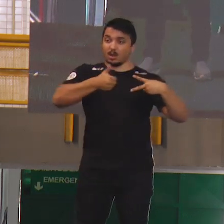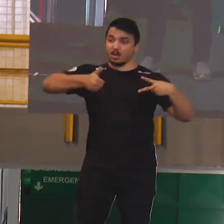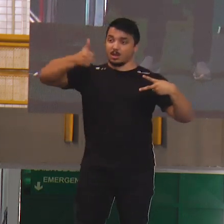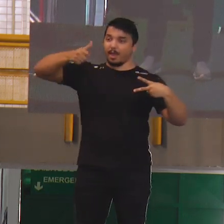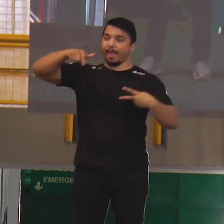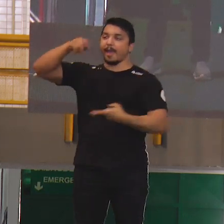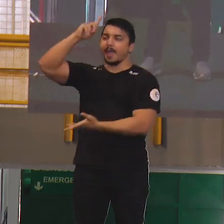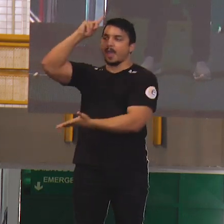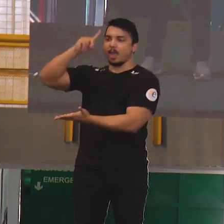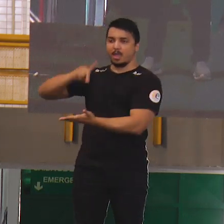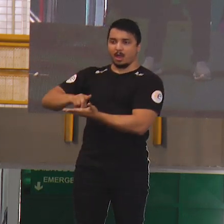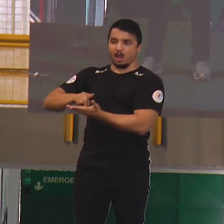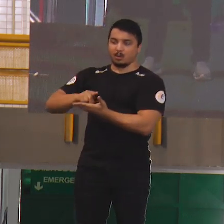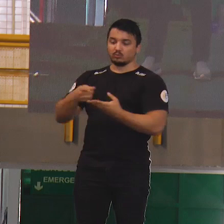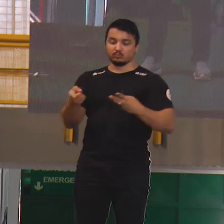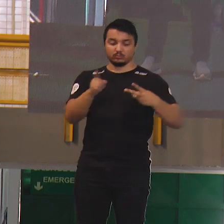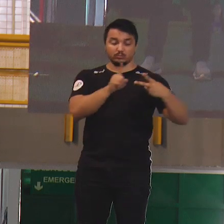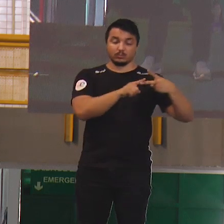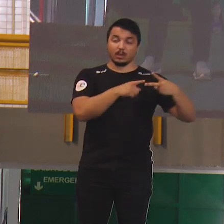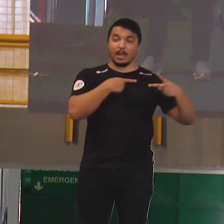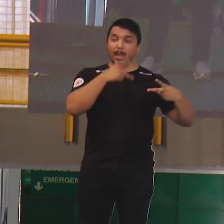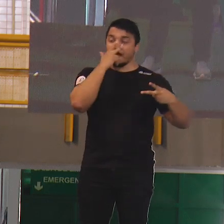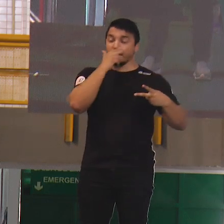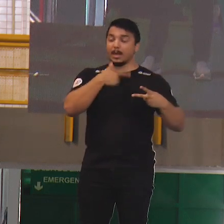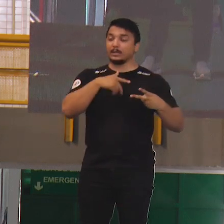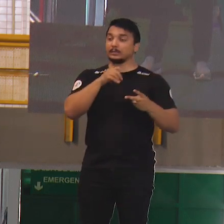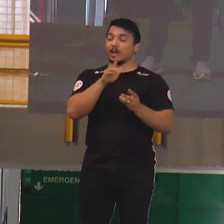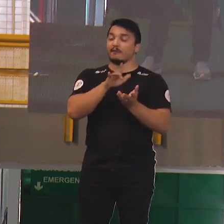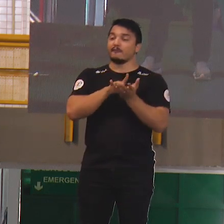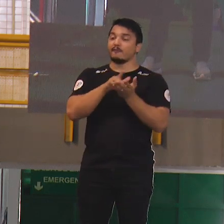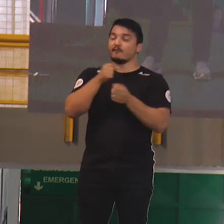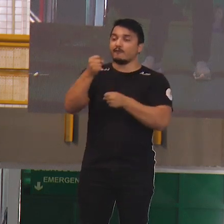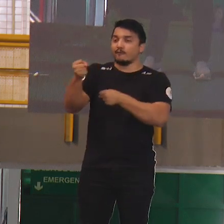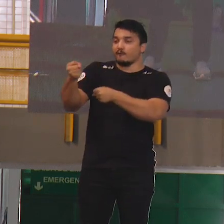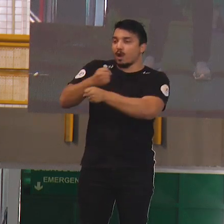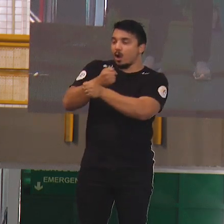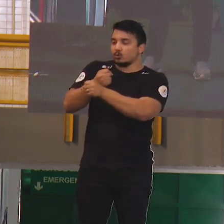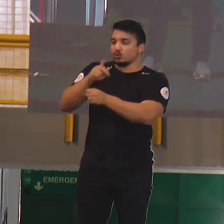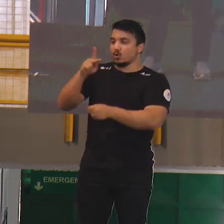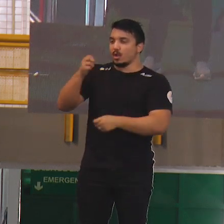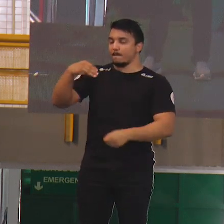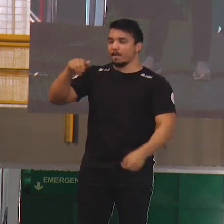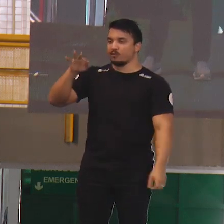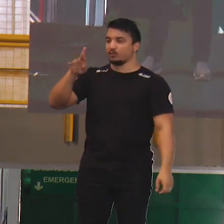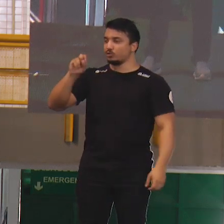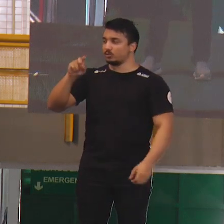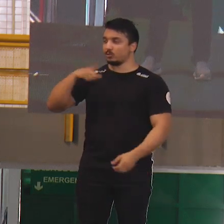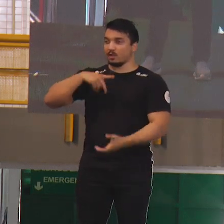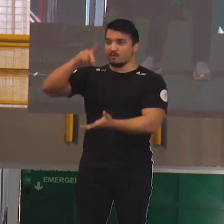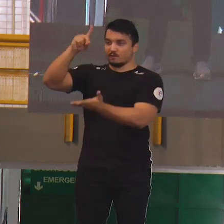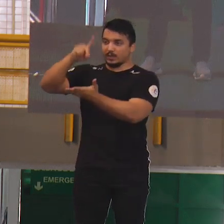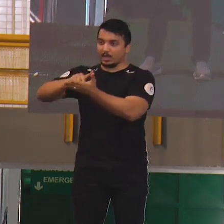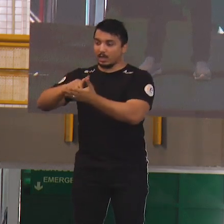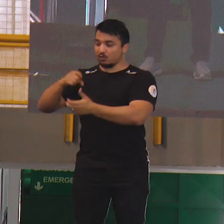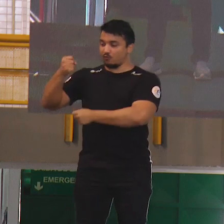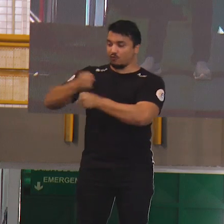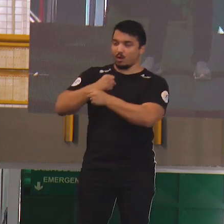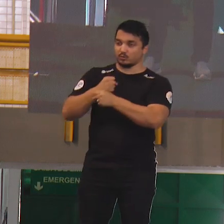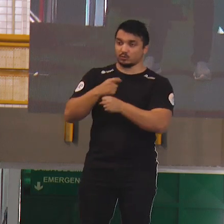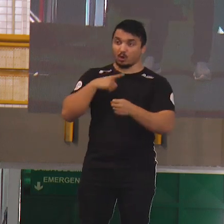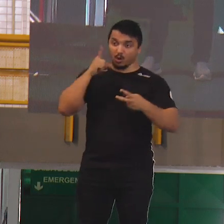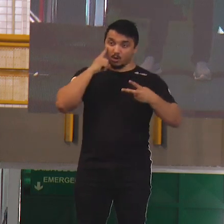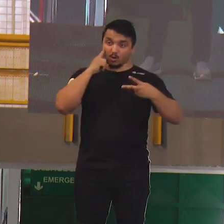real e existe o pseudo-hermafrodita. O que é o hermafrodita real? O